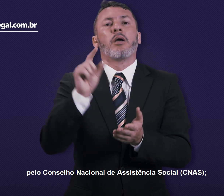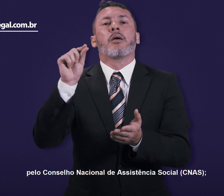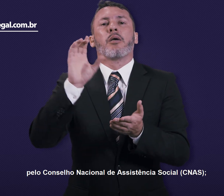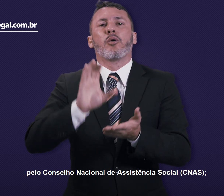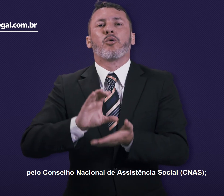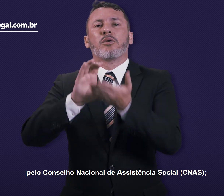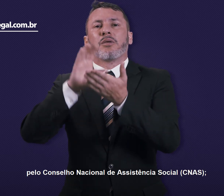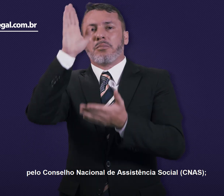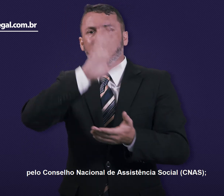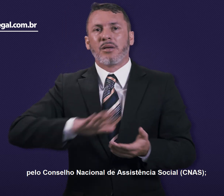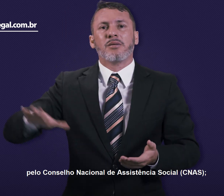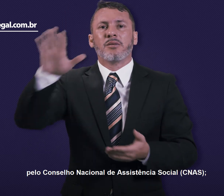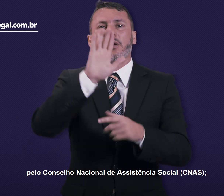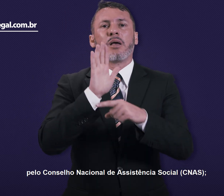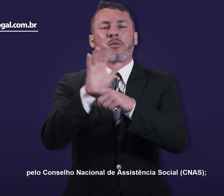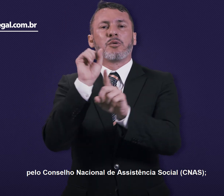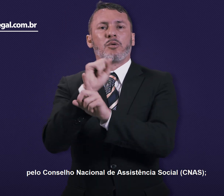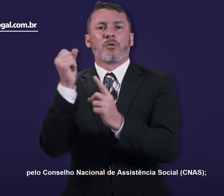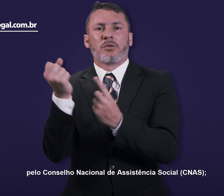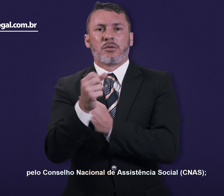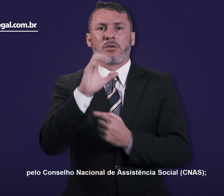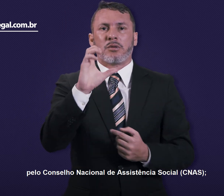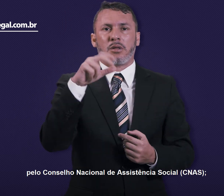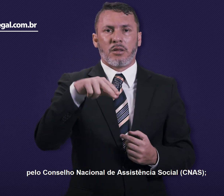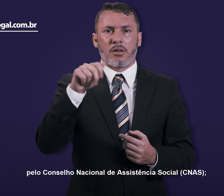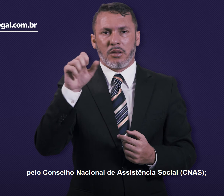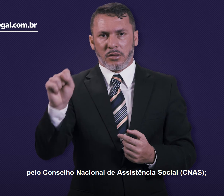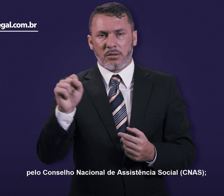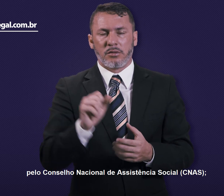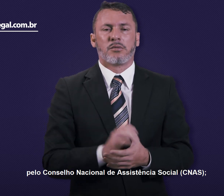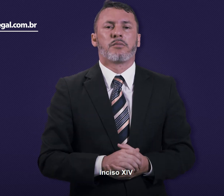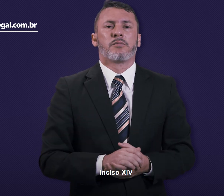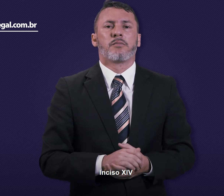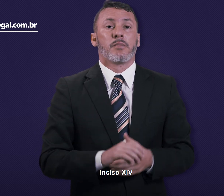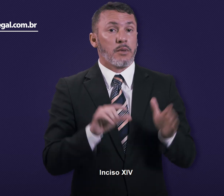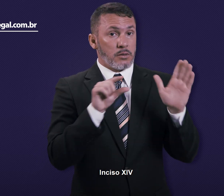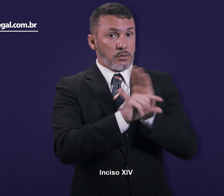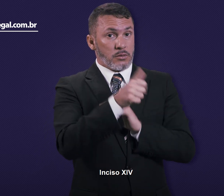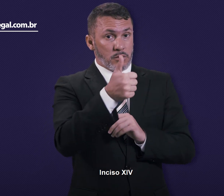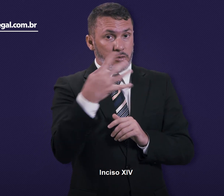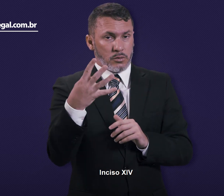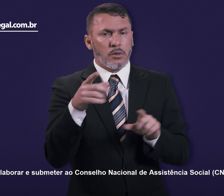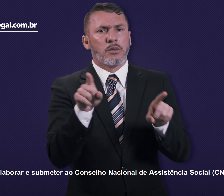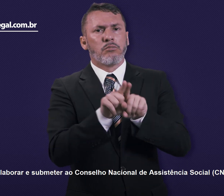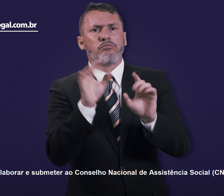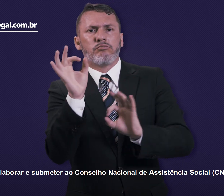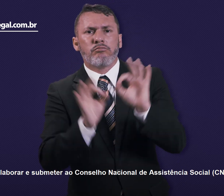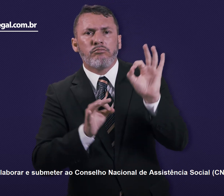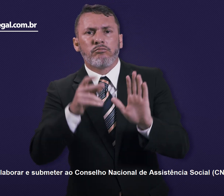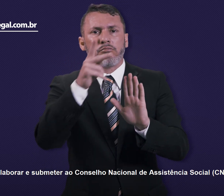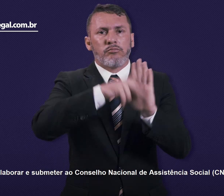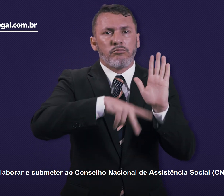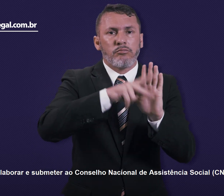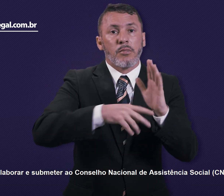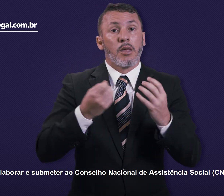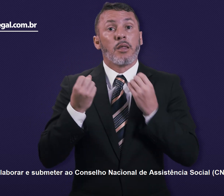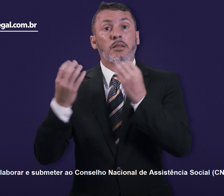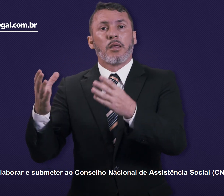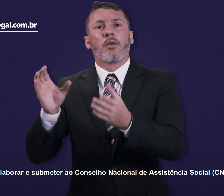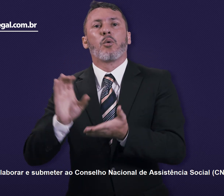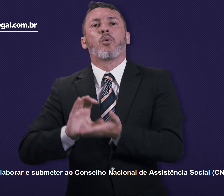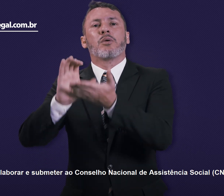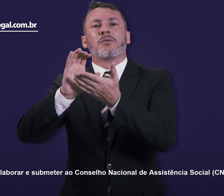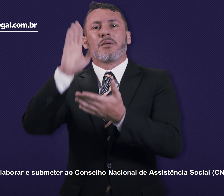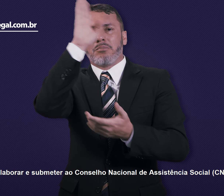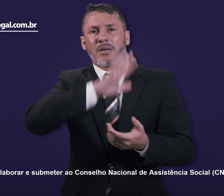estabelecidas pelo Conselho Nacional de Assistência Social, CNAS. Inciso 14. Elaborar e submeter ao